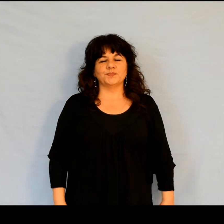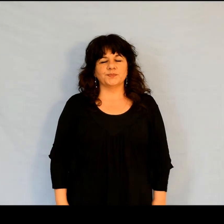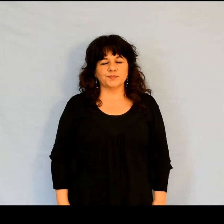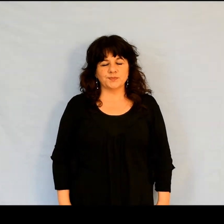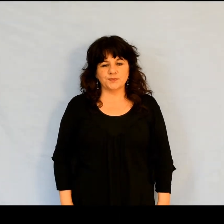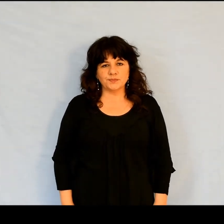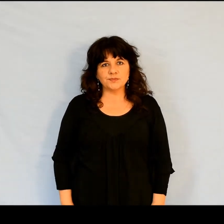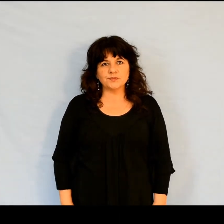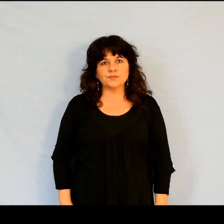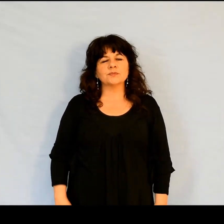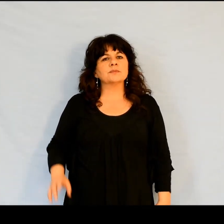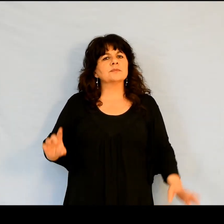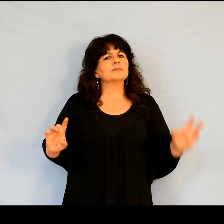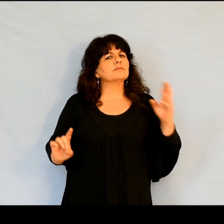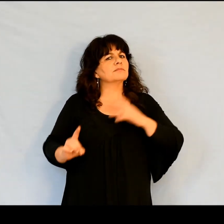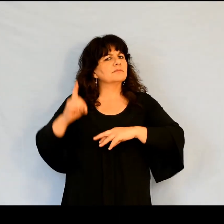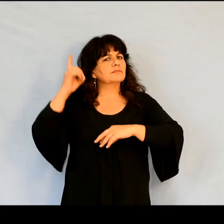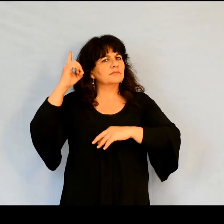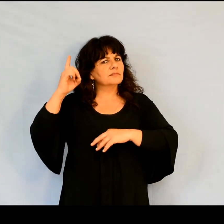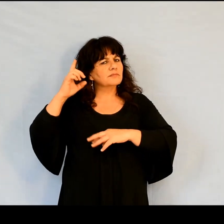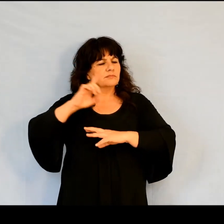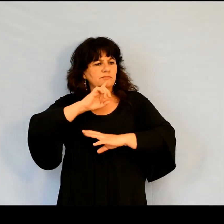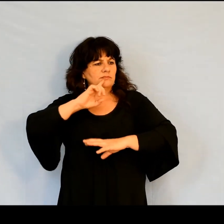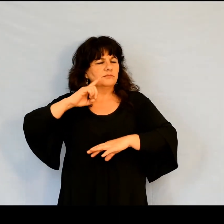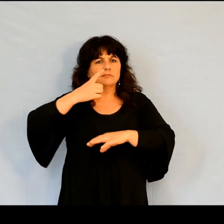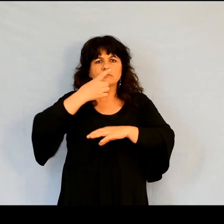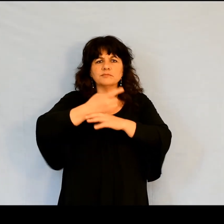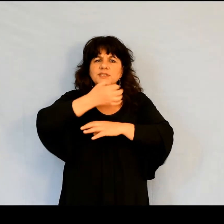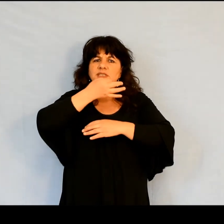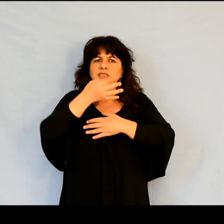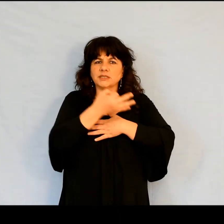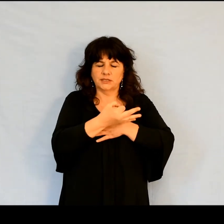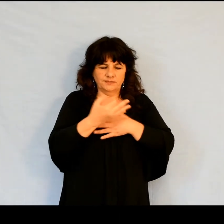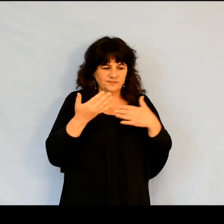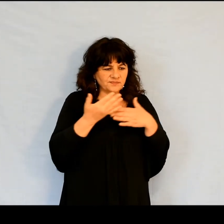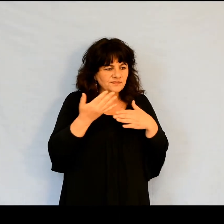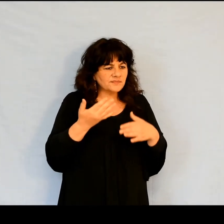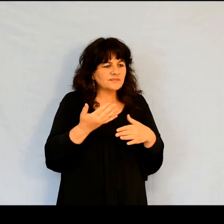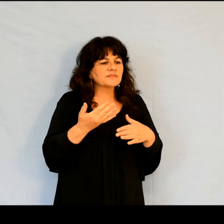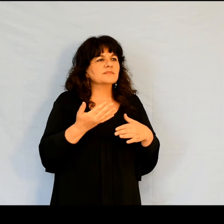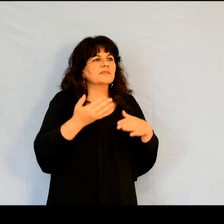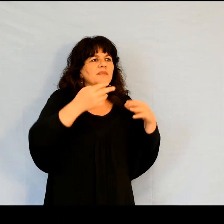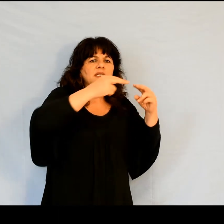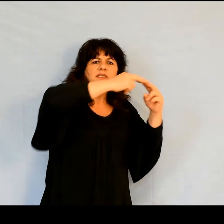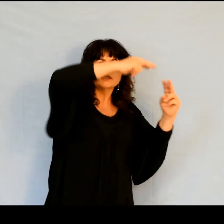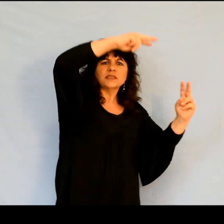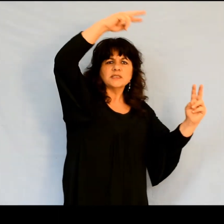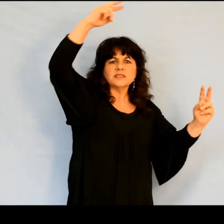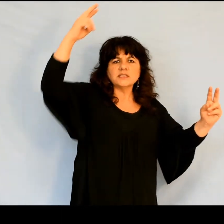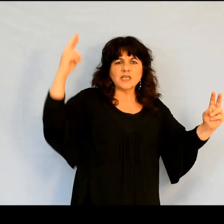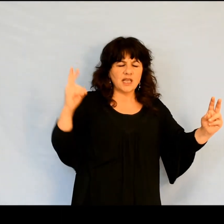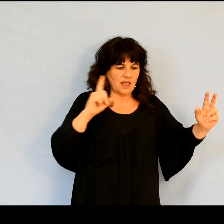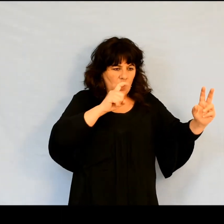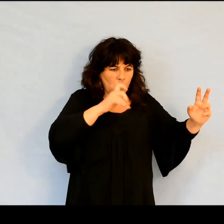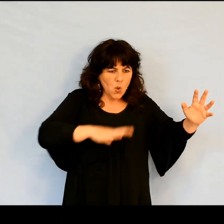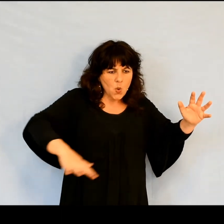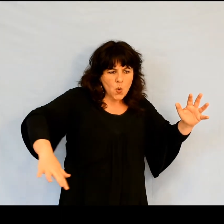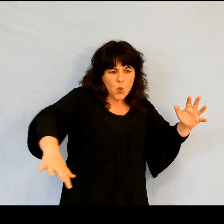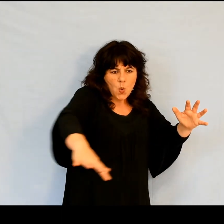Et Dieu dit, les eaux qui sont en dessous du ciel, qu'elles se rassemblent en un seul